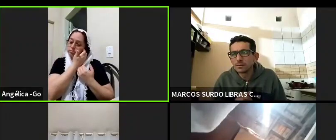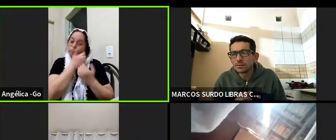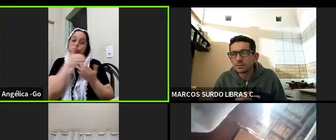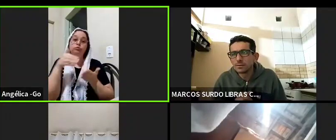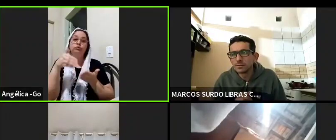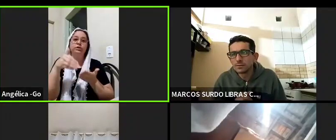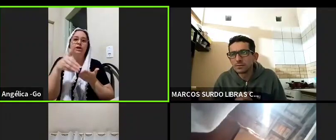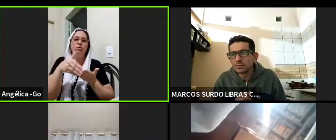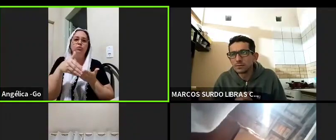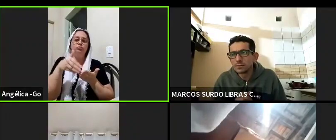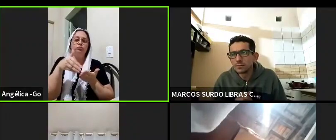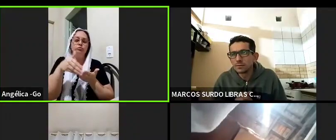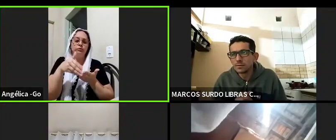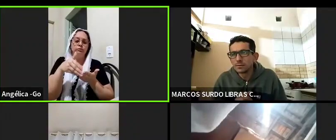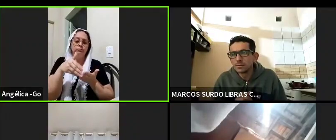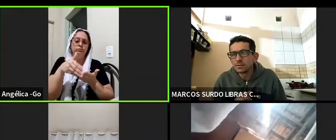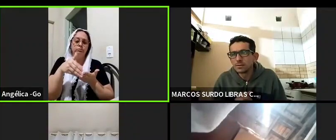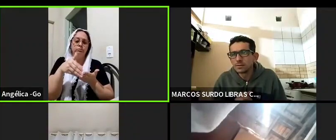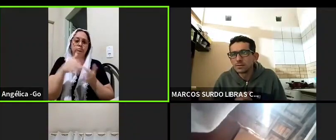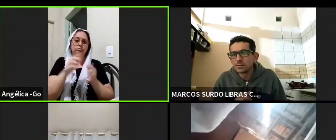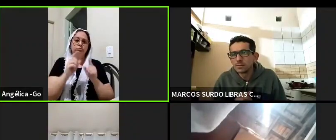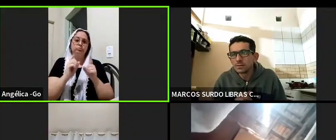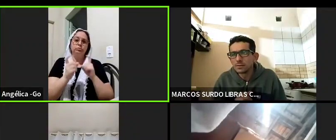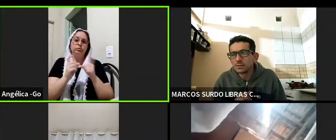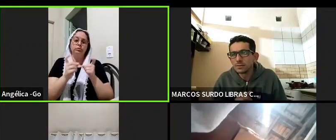o Senhor Deus te diz assim: